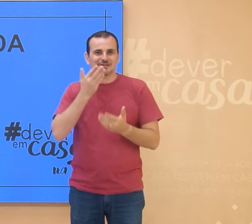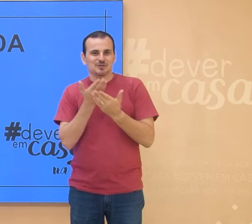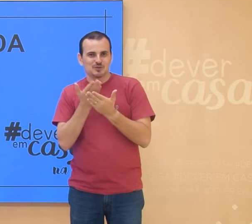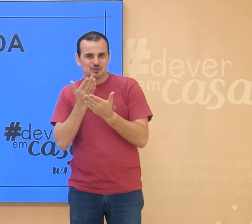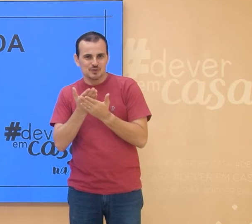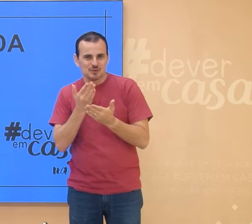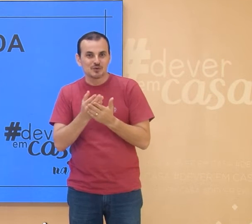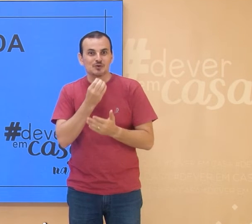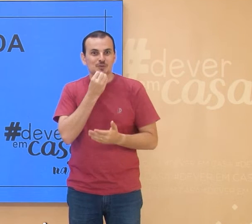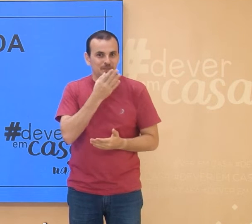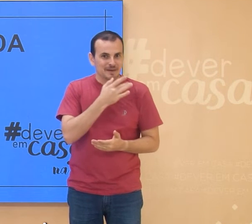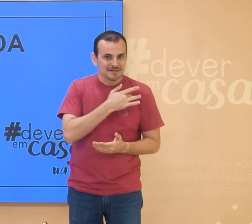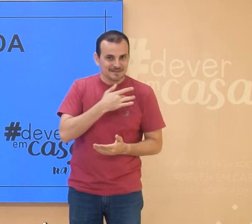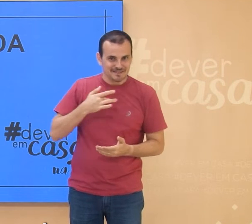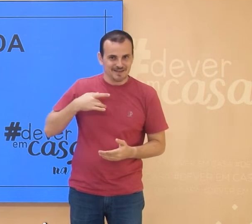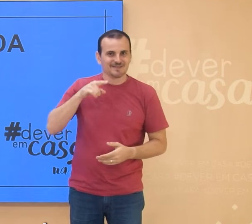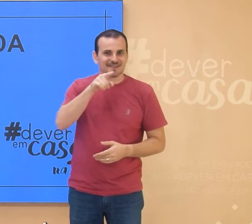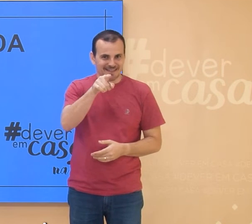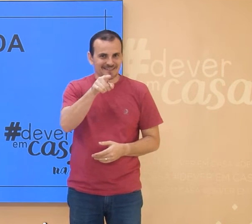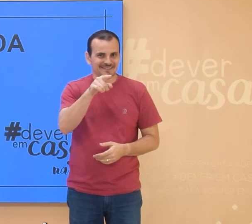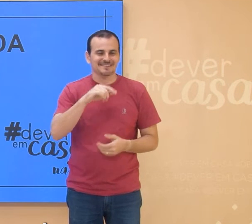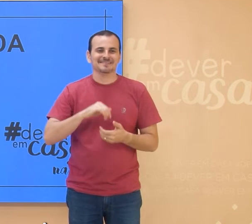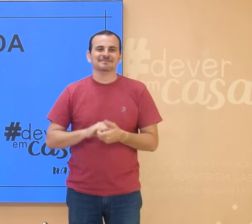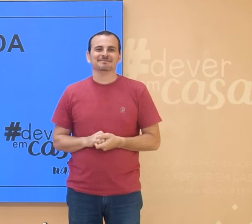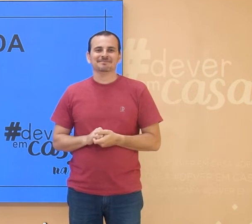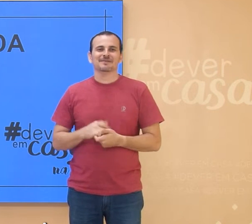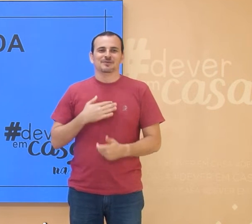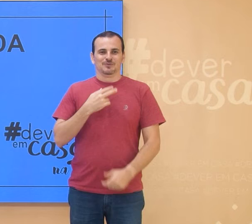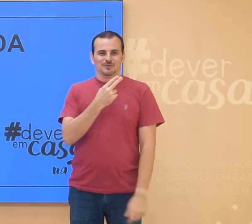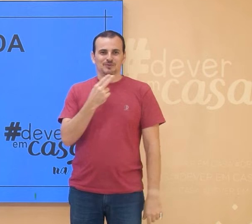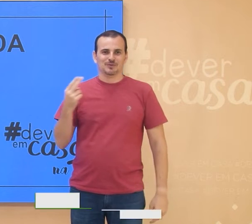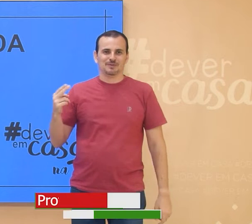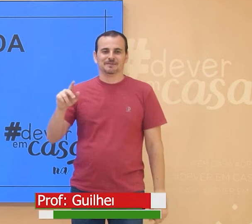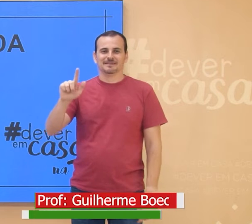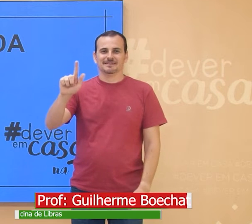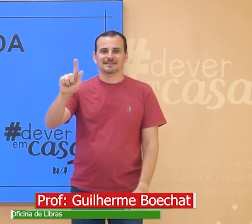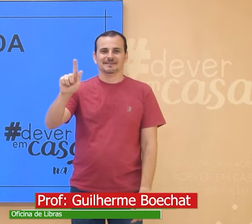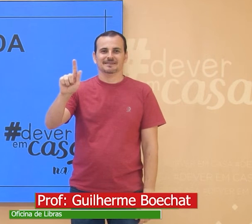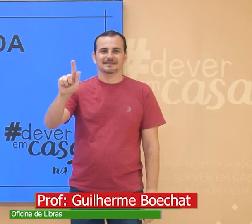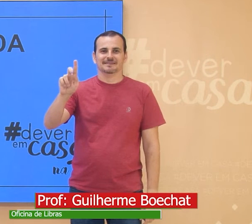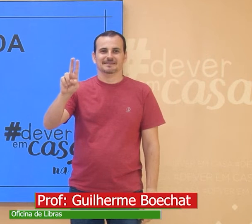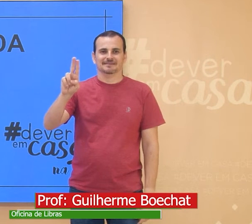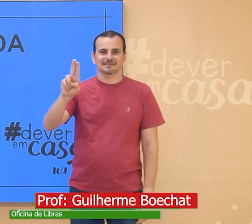estudantes, tudo bem com vocês? Meu nome